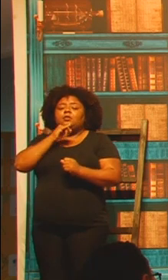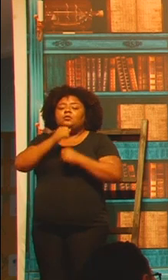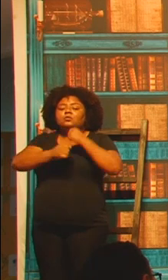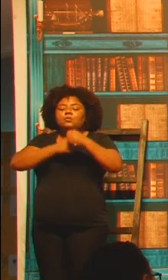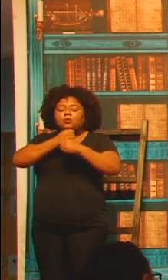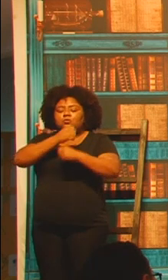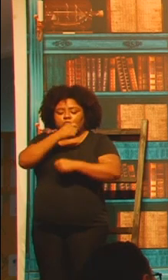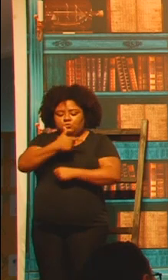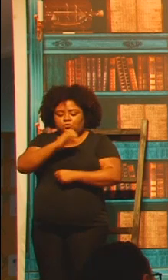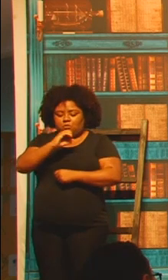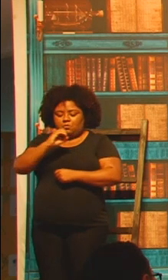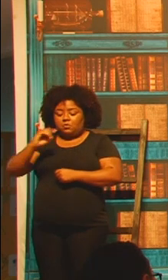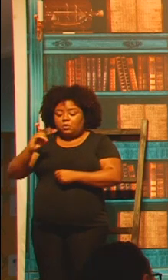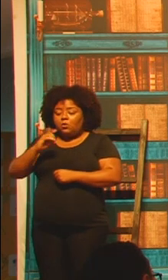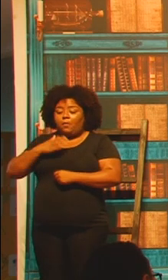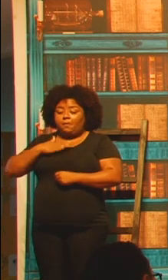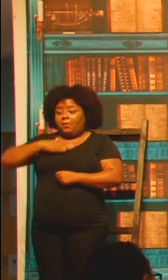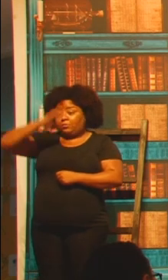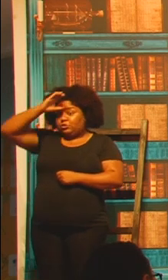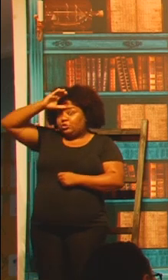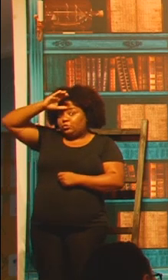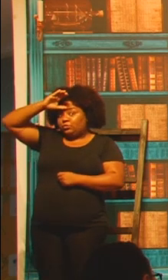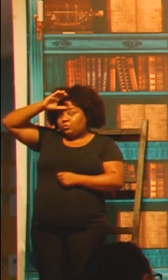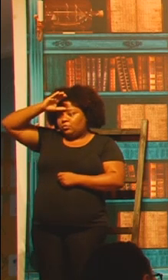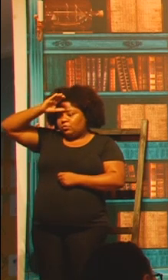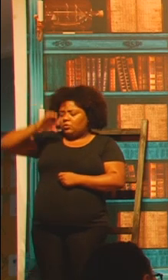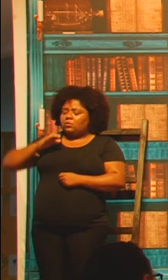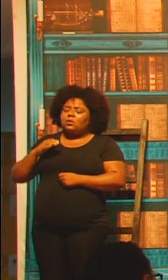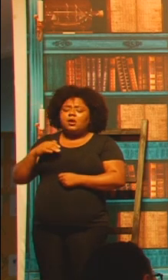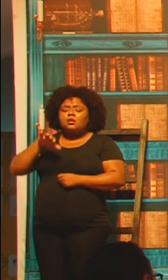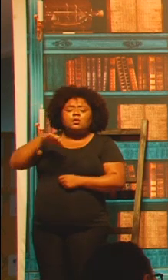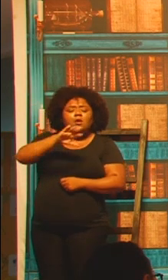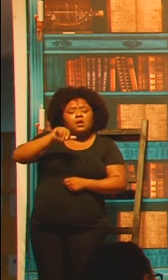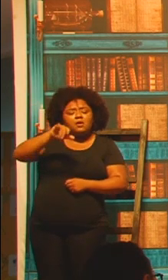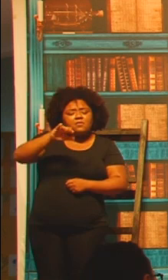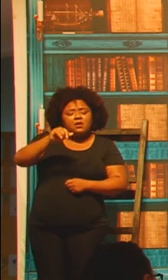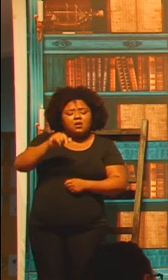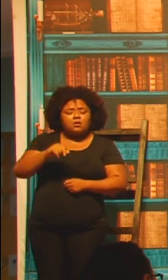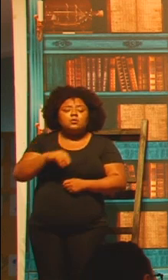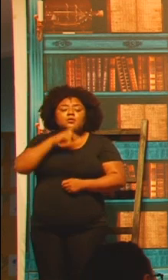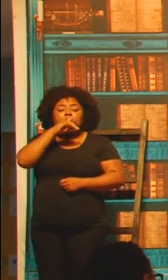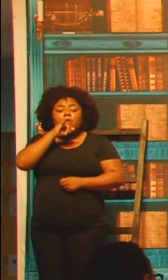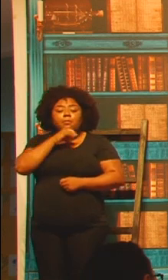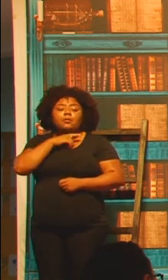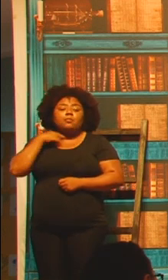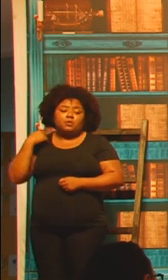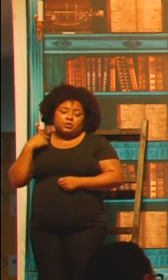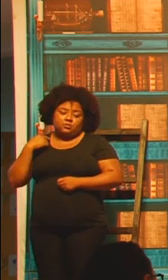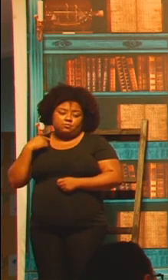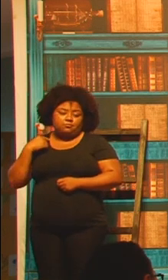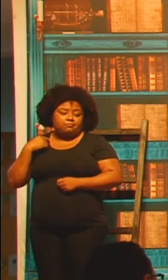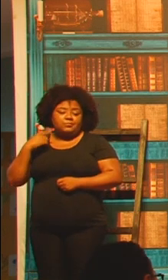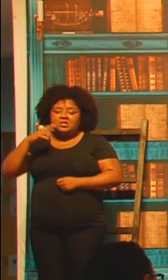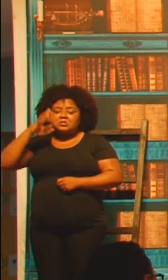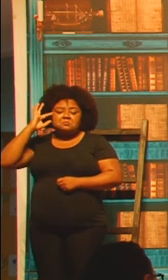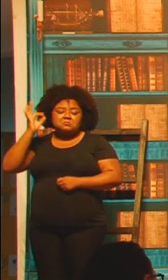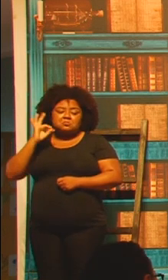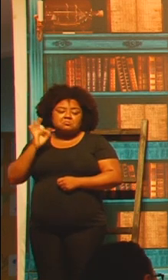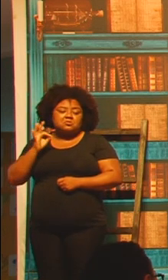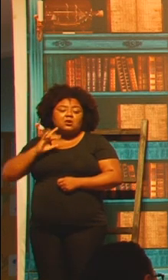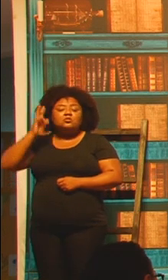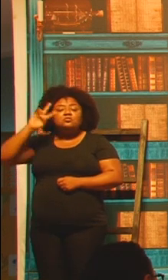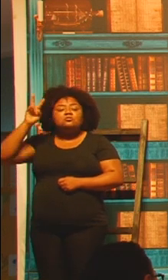tio, irmão mais velho de meu pai, me procurou para falar: seu pai morreu sem conhecer o